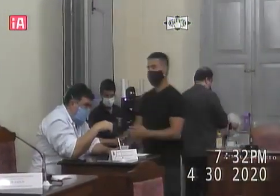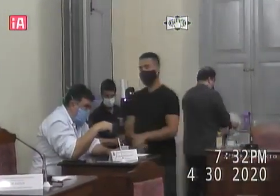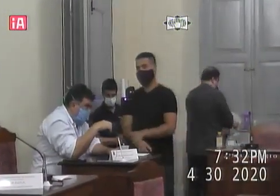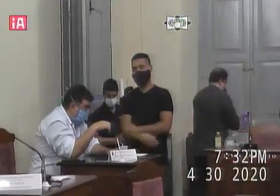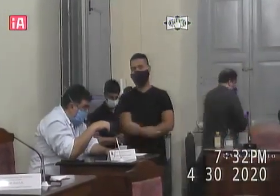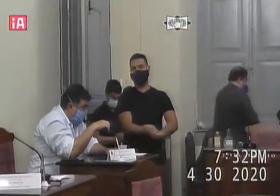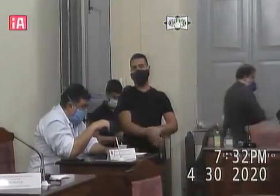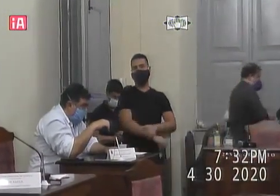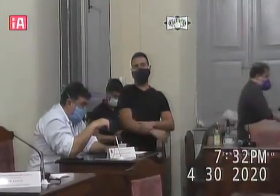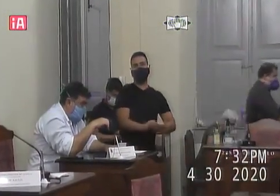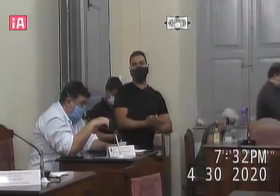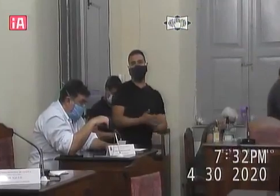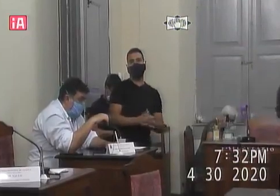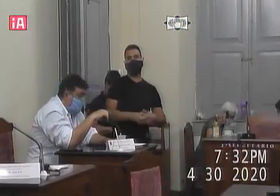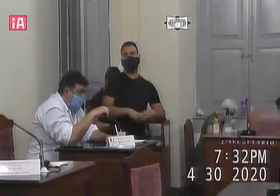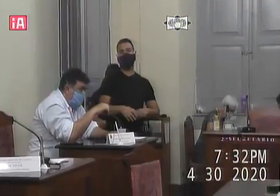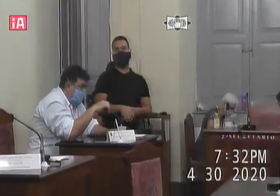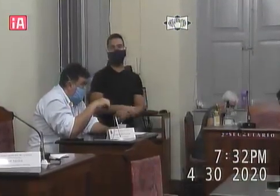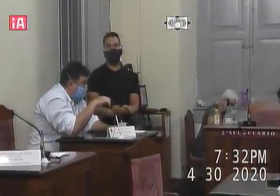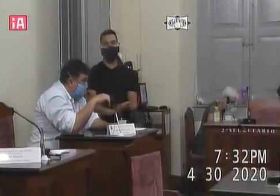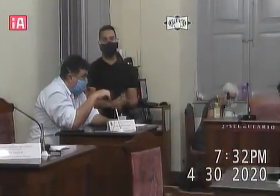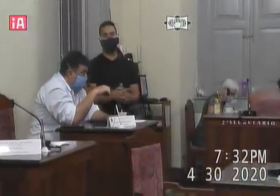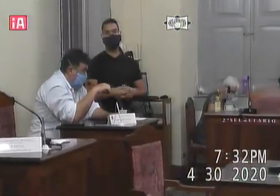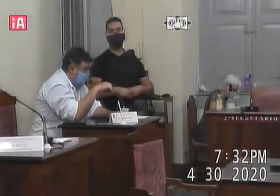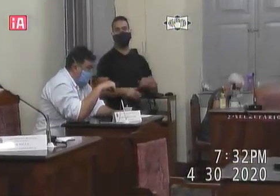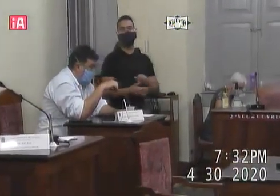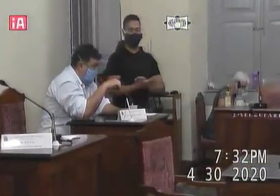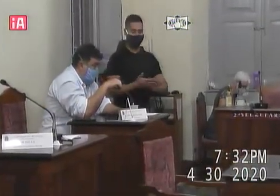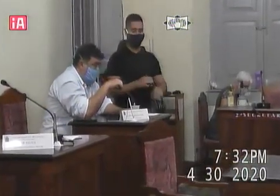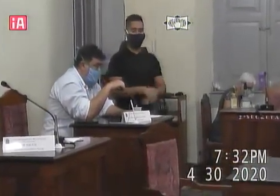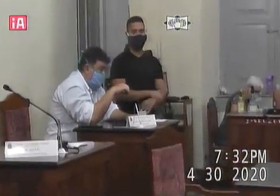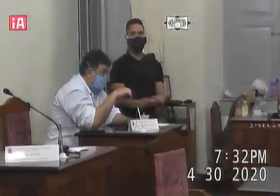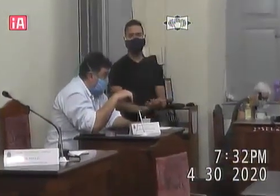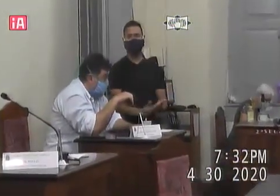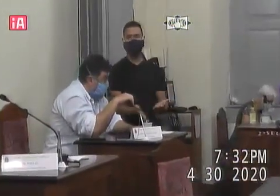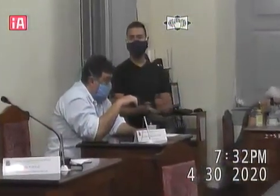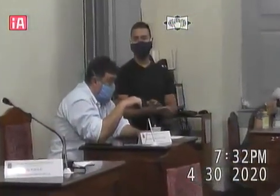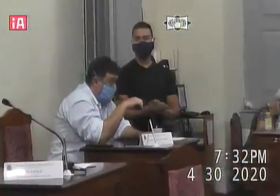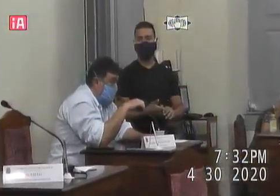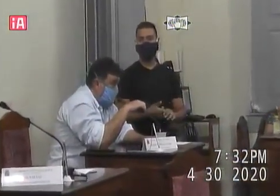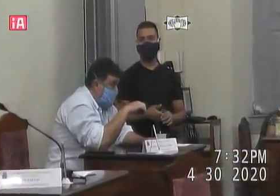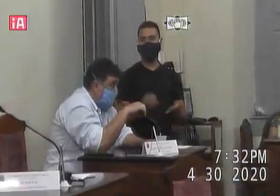Muito triste, né, vereador David? A gente vê que o coração das